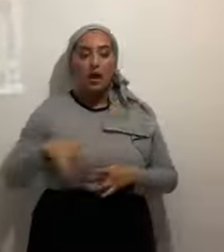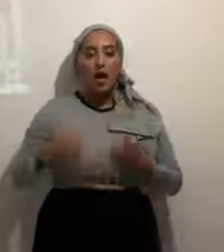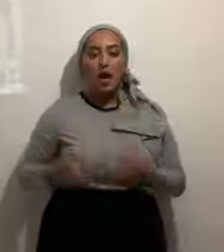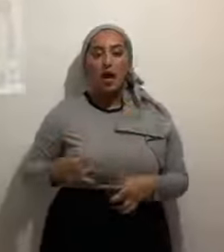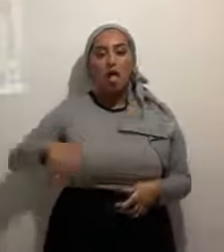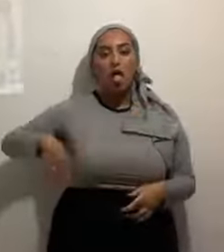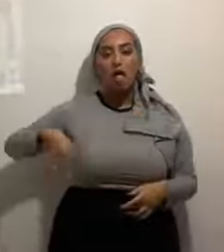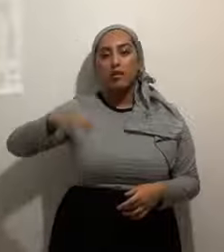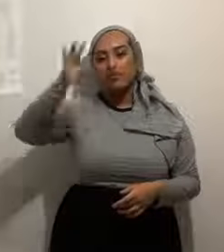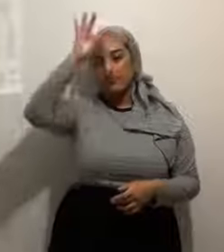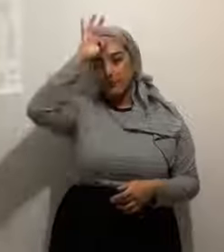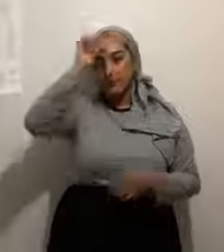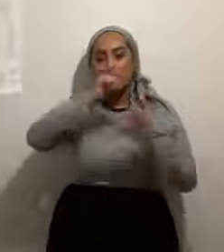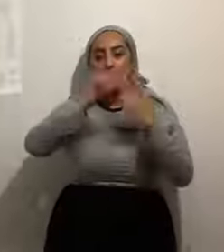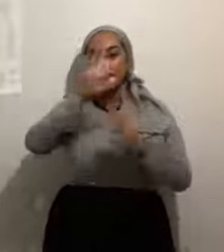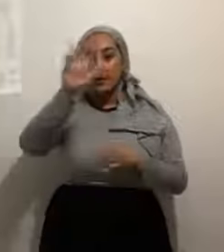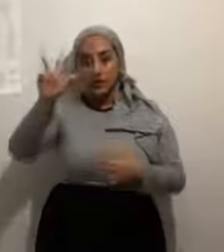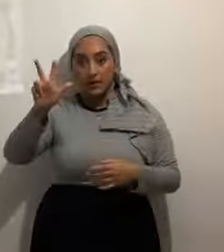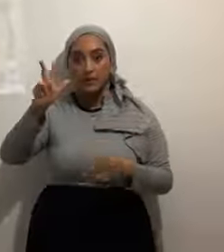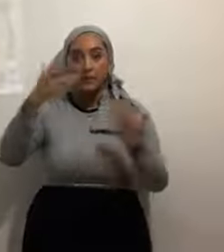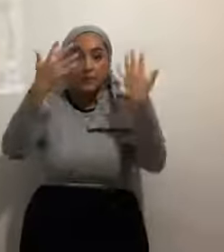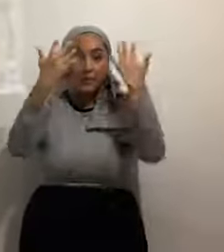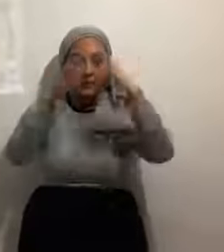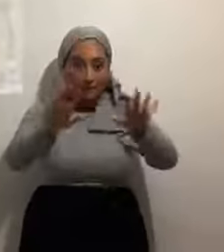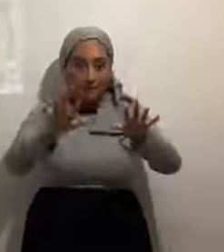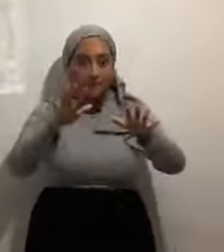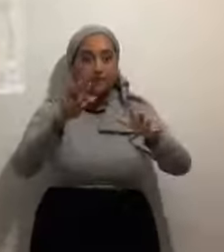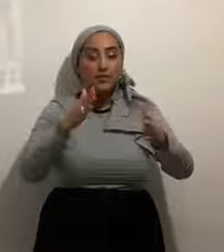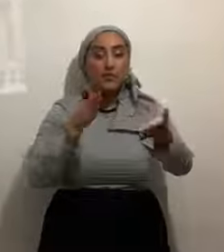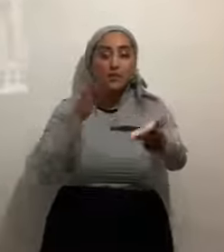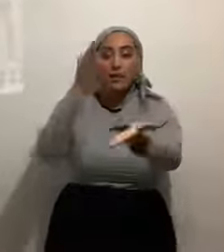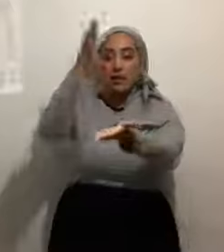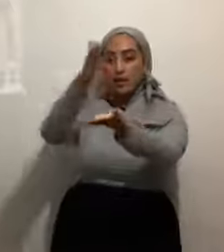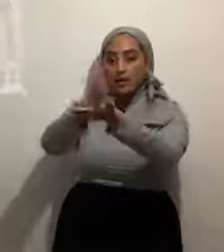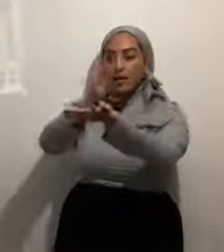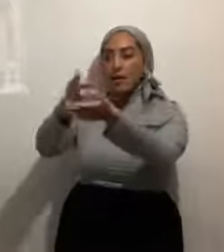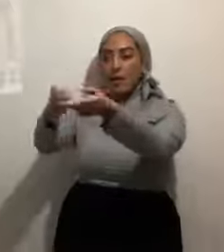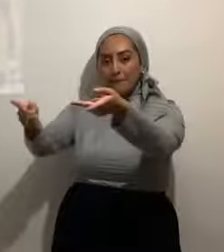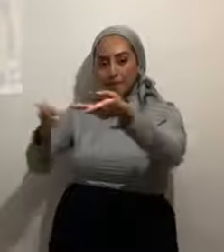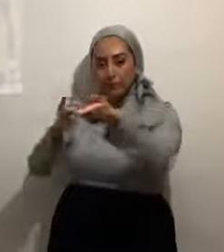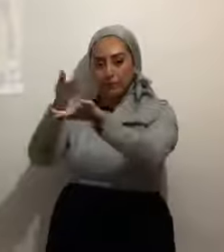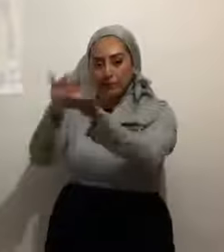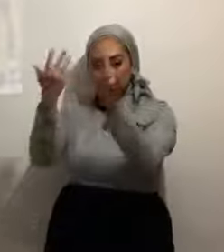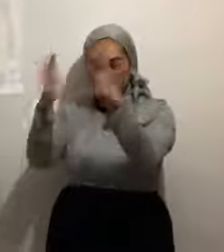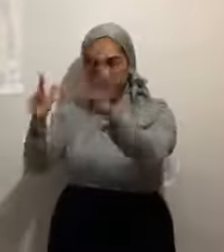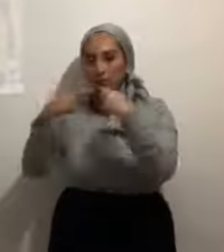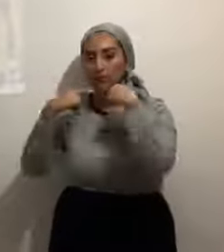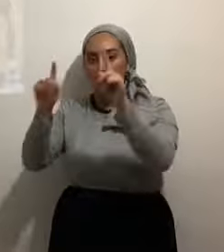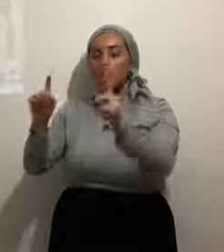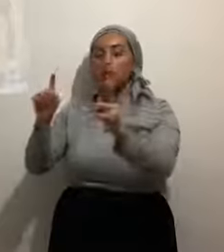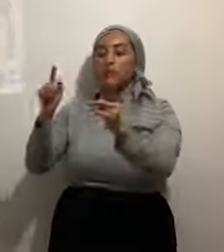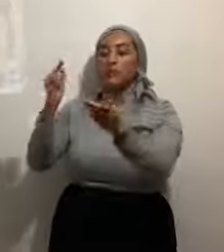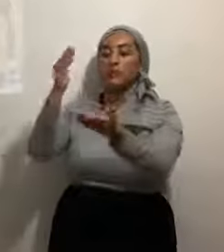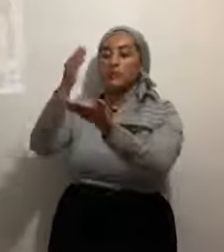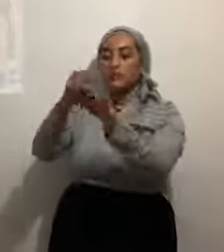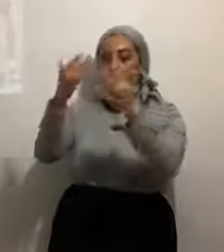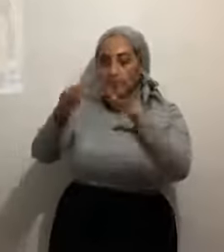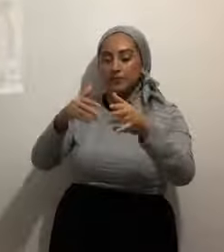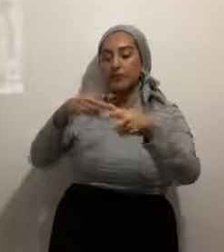Verso 53. Terminada la travesía, vinieron a tierra de Genezaret y arribaron a la orilla. Saliendo ellos de la barca,